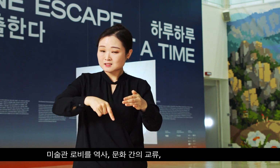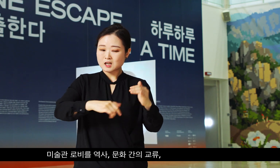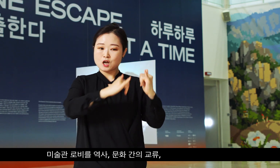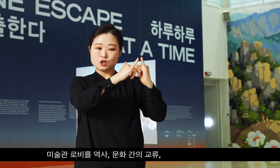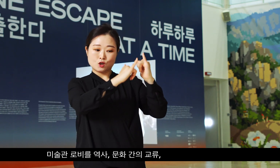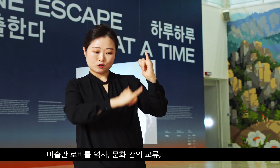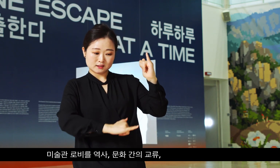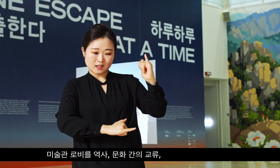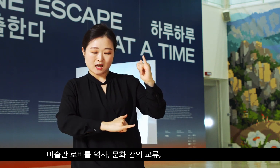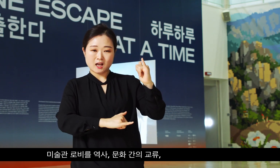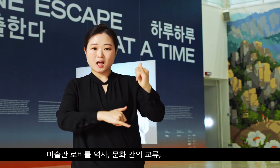문화 간의 교류,